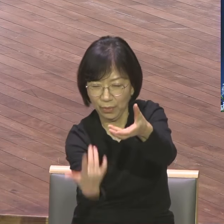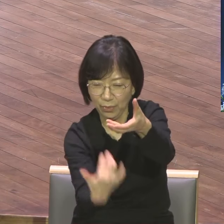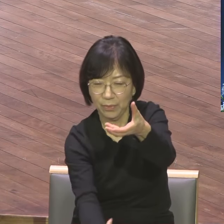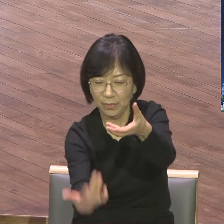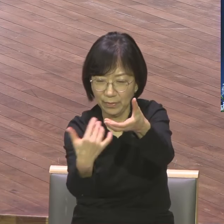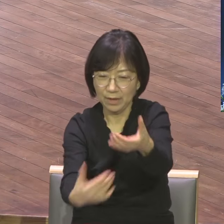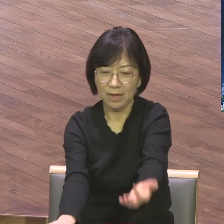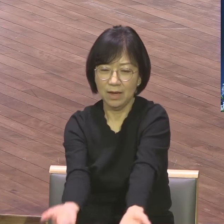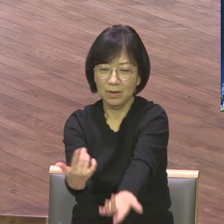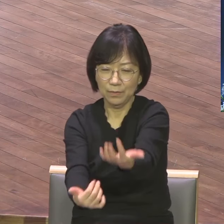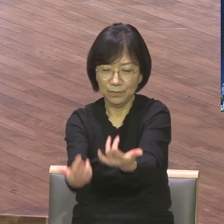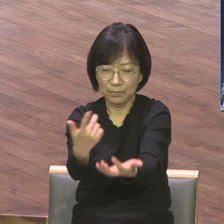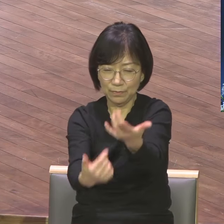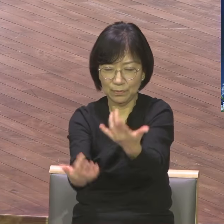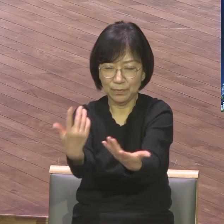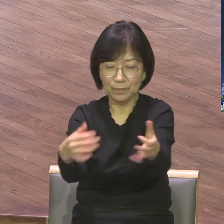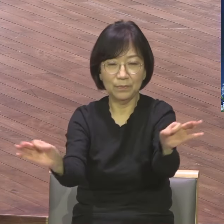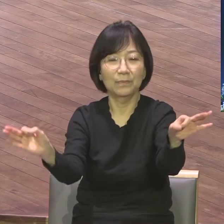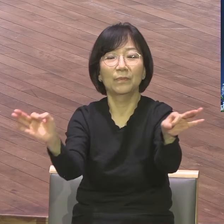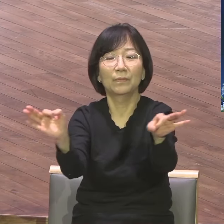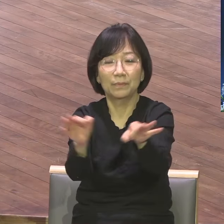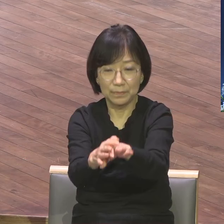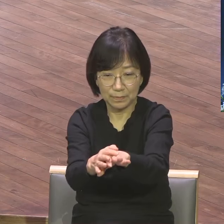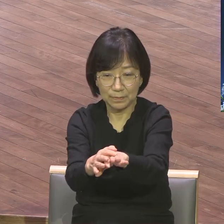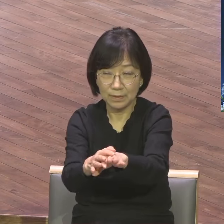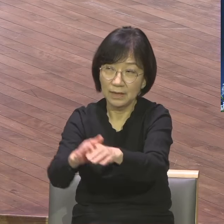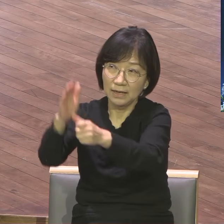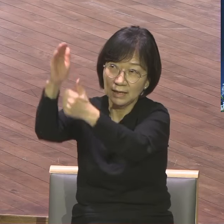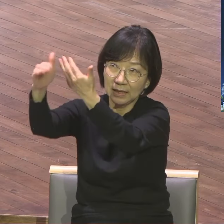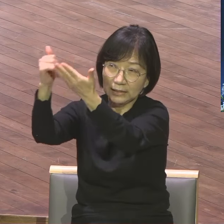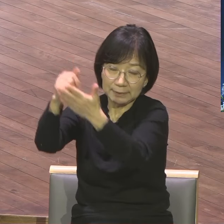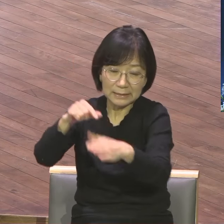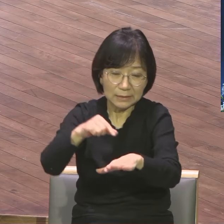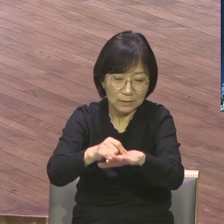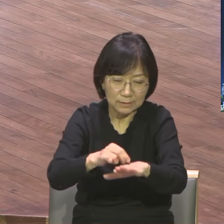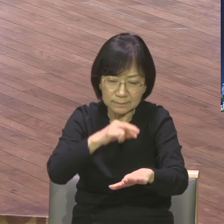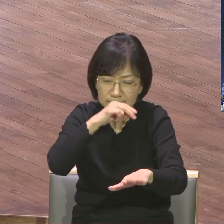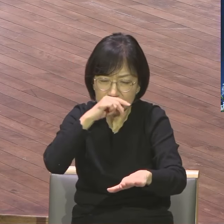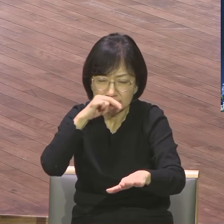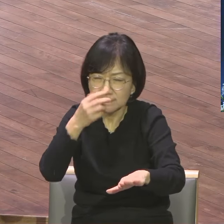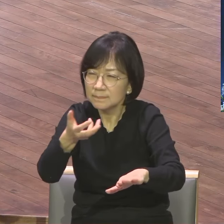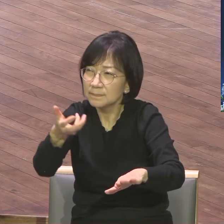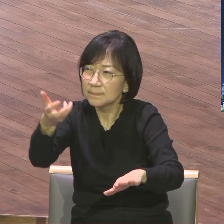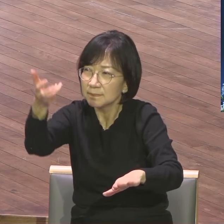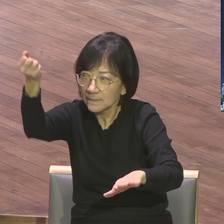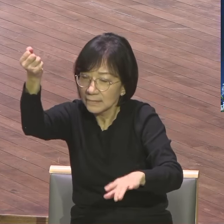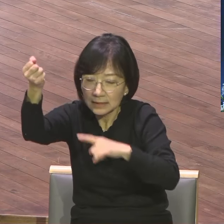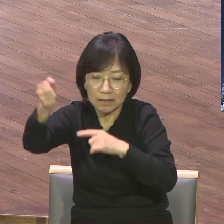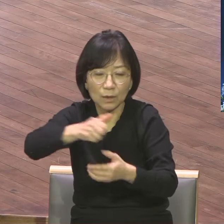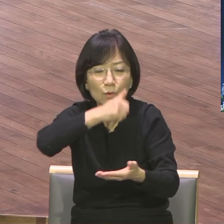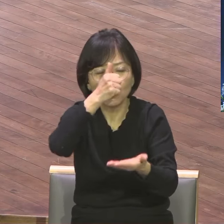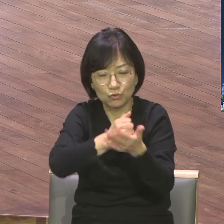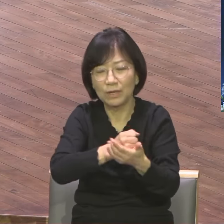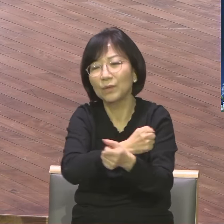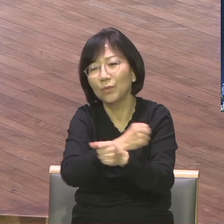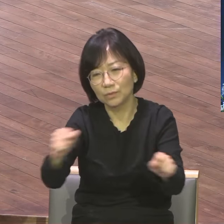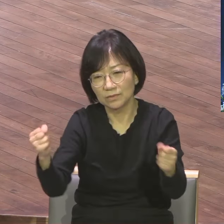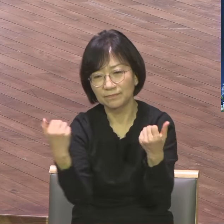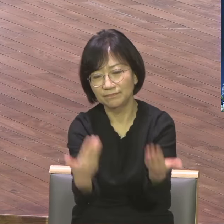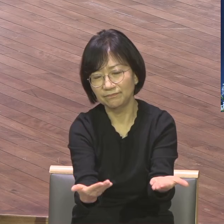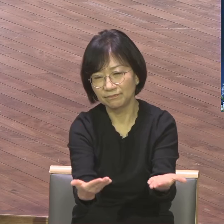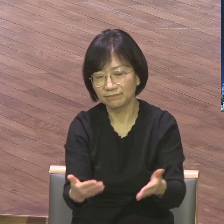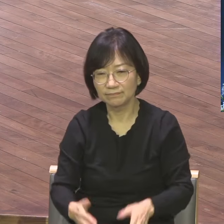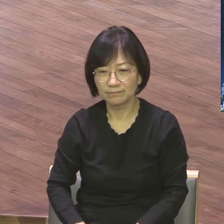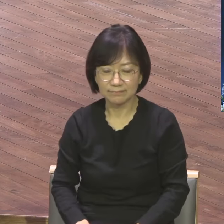탄 짐승의 그 고기의 향기를 맡으시면서 내 죄사함을 받았느니라.